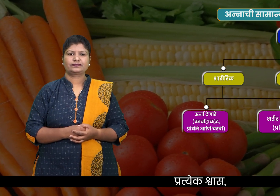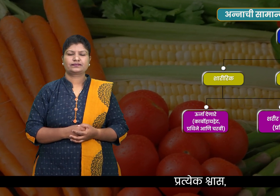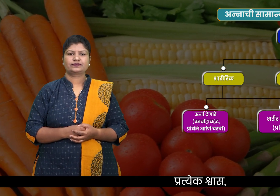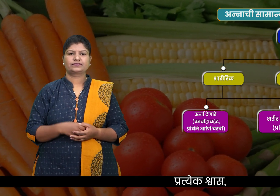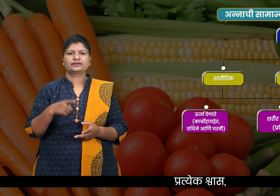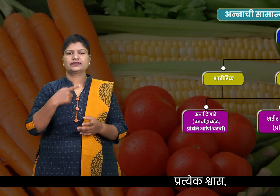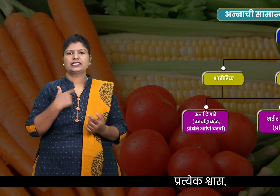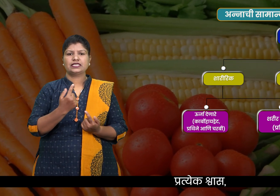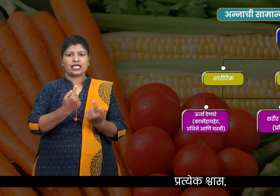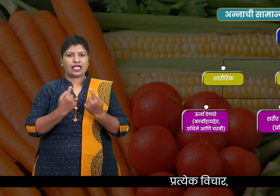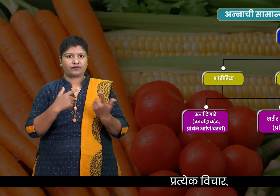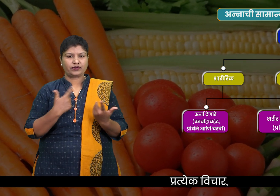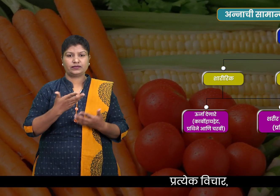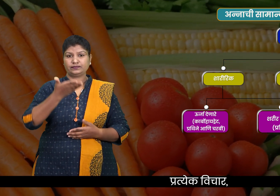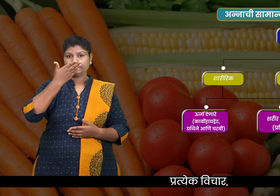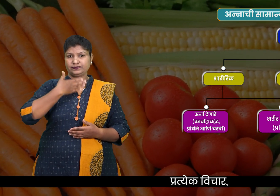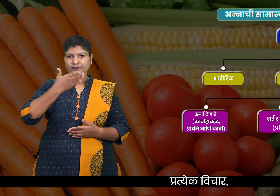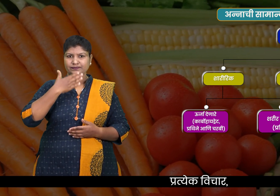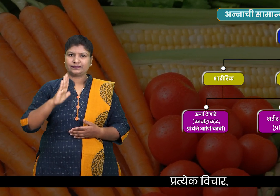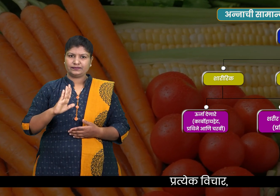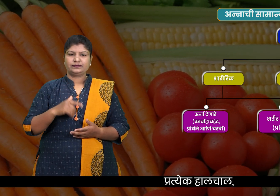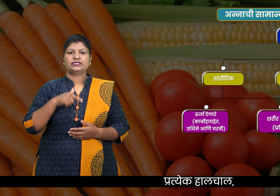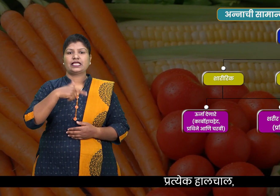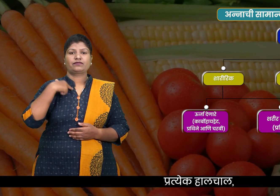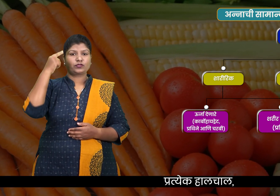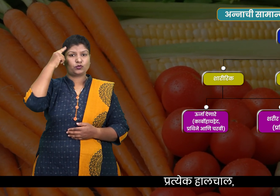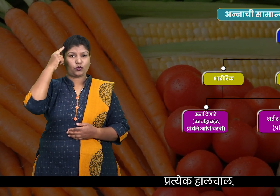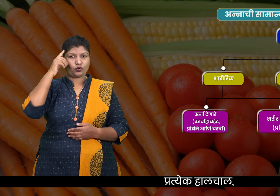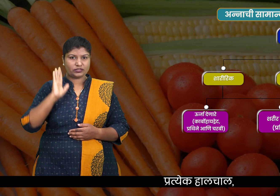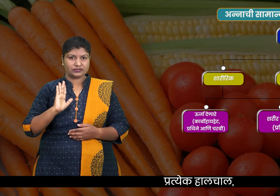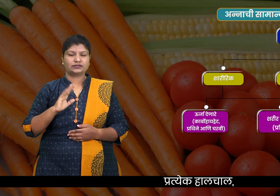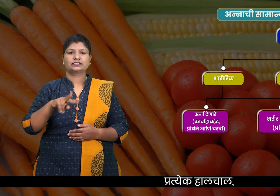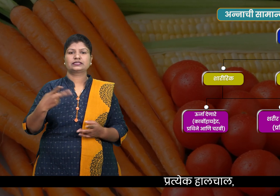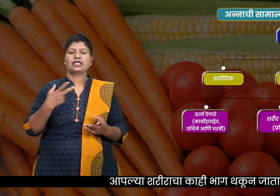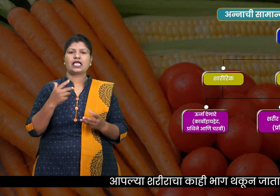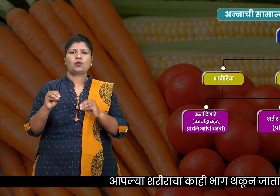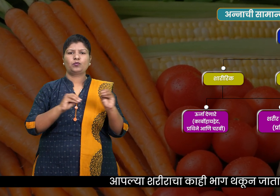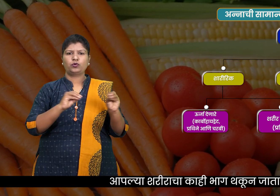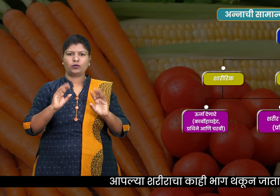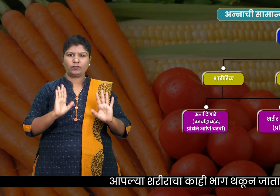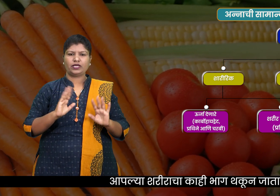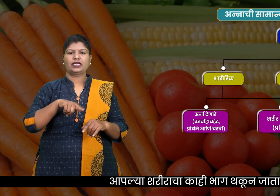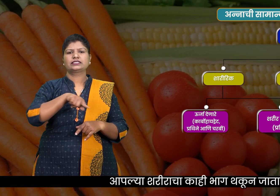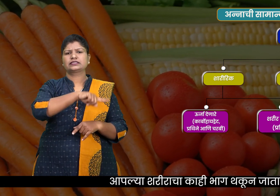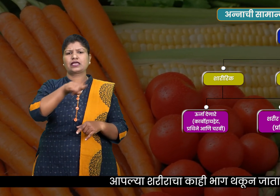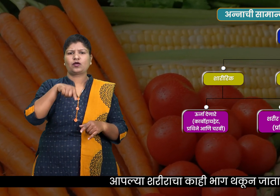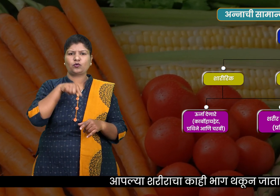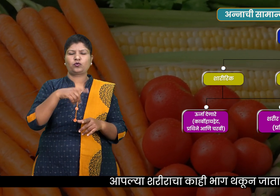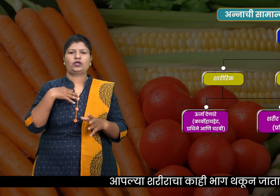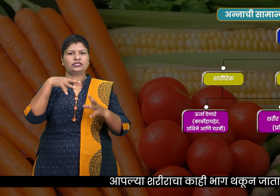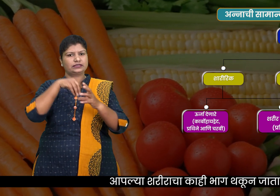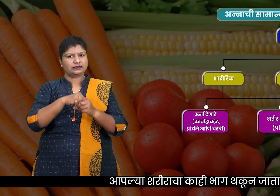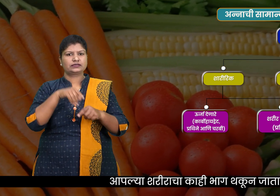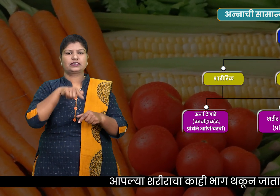प्रत्येक श्वास, प्रत्येक विचार, प्रत्येक हालचाल आपल्या शरीराचा काही भाग थकून